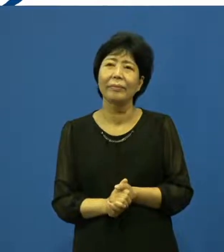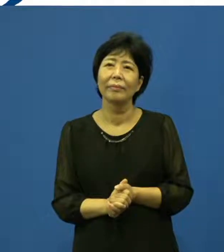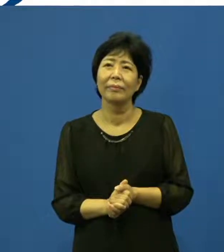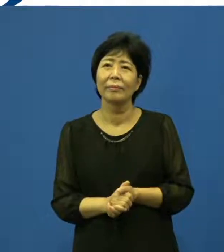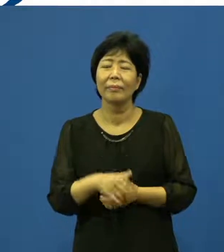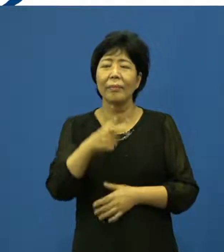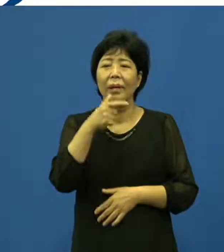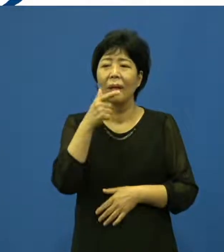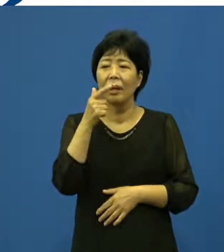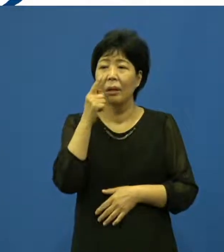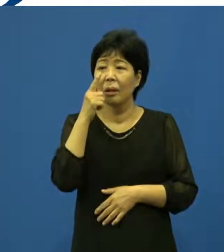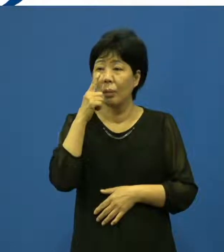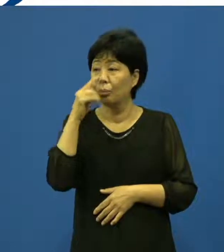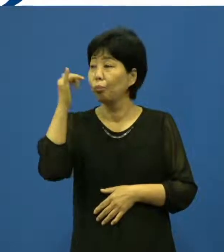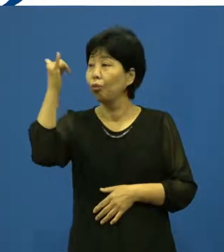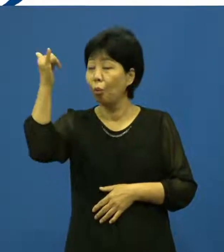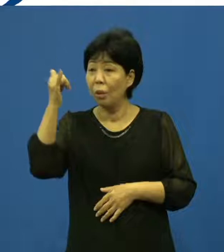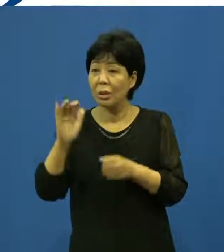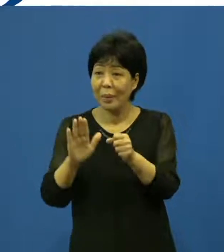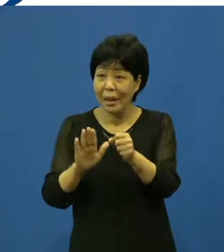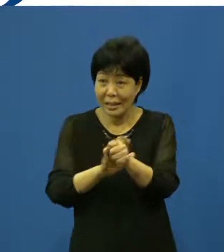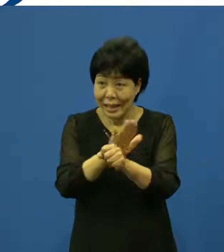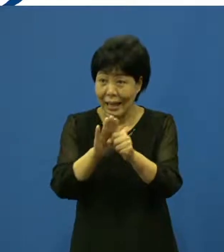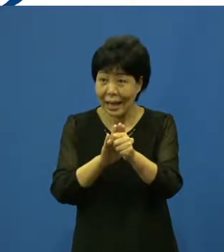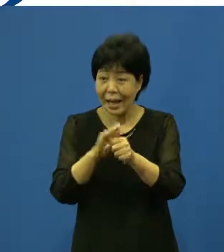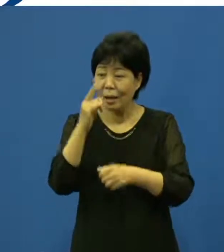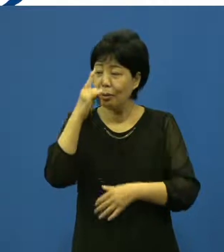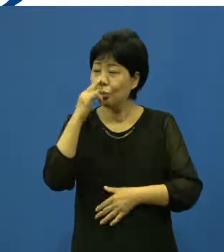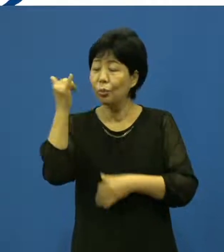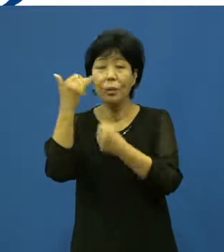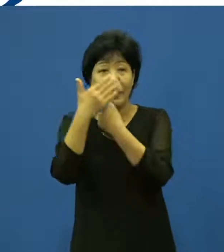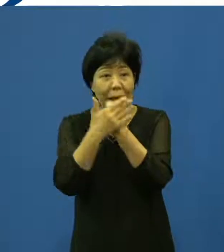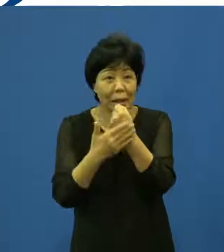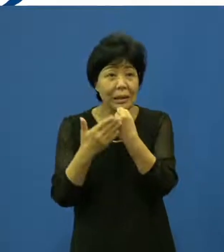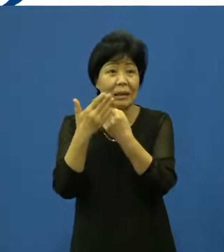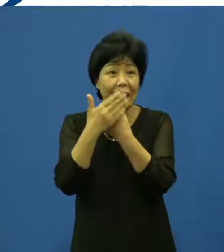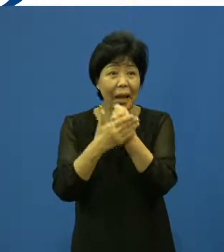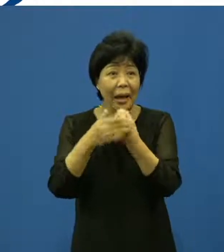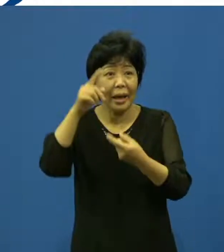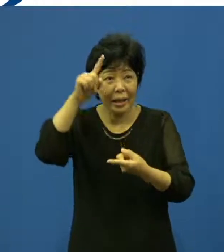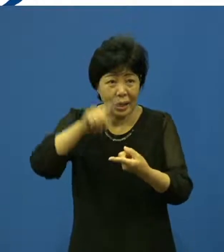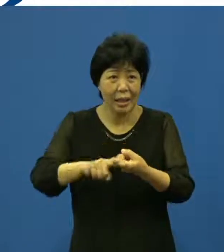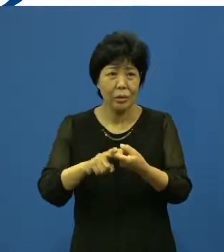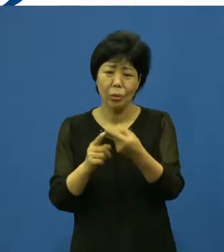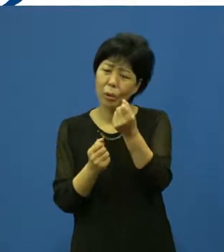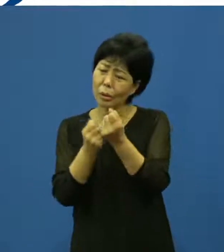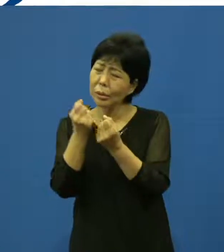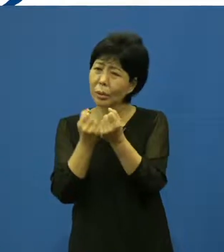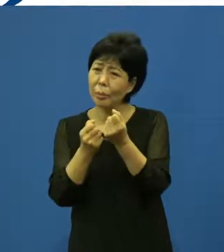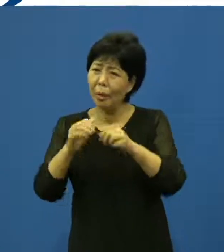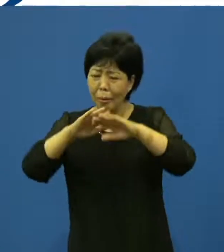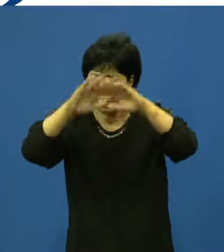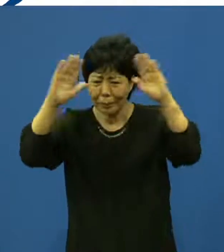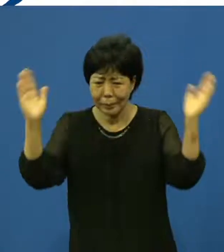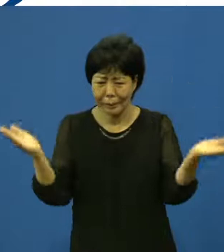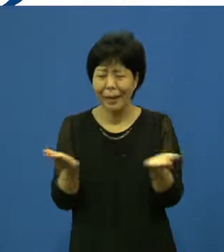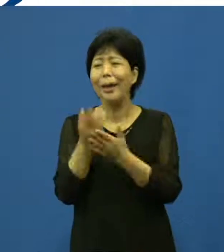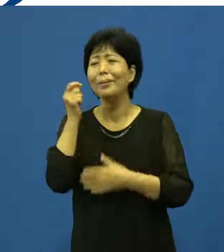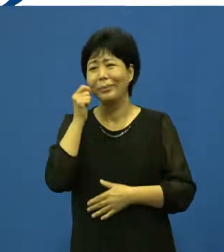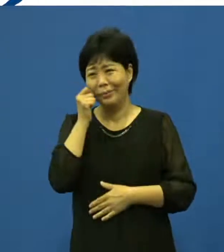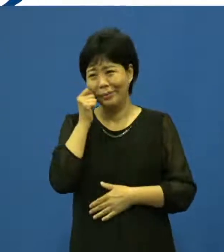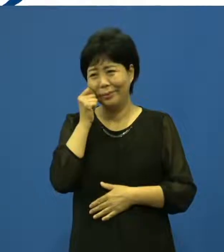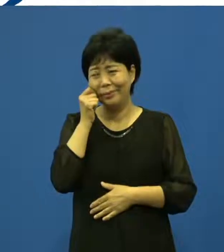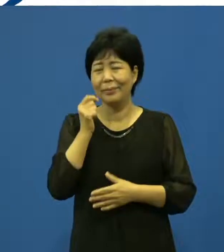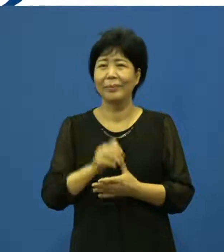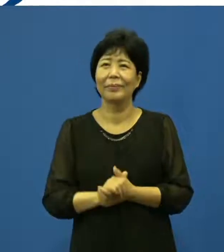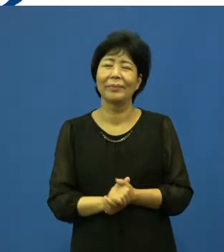부모의 사랑도, 부모의 은혜도 사실 설명하기 어렵잖아요. 그죠? 자녀가 어떻게 부모의 은혜를 다 압니까?